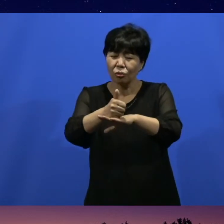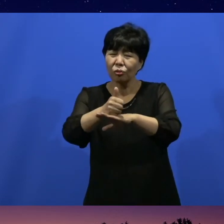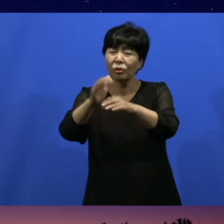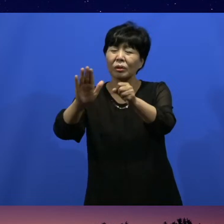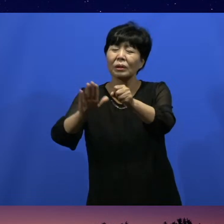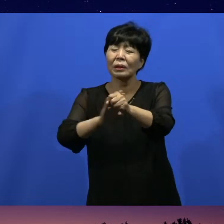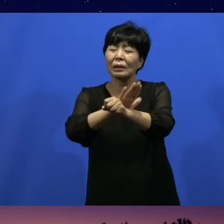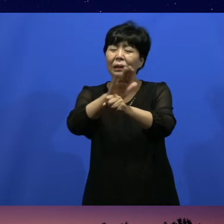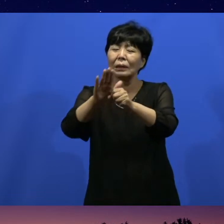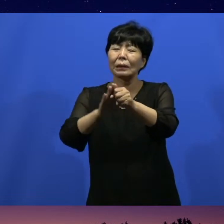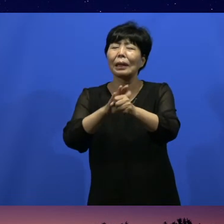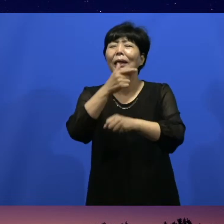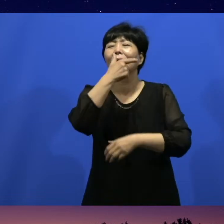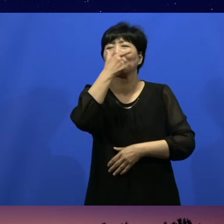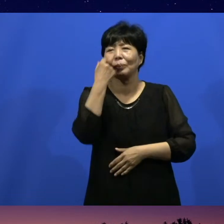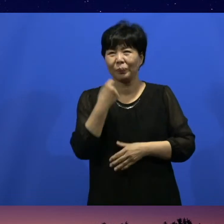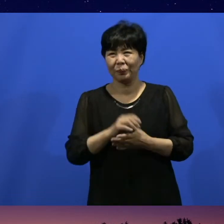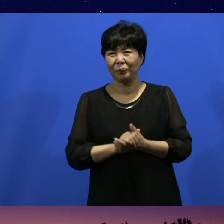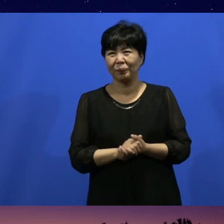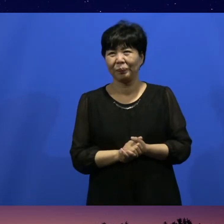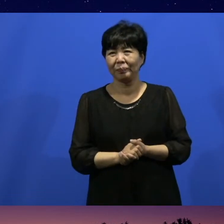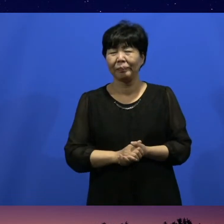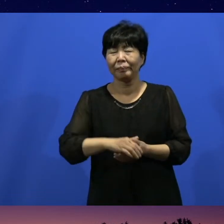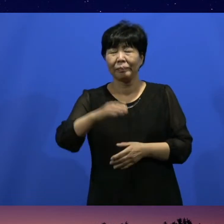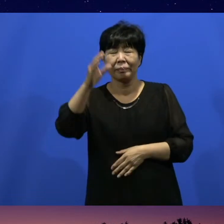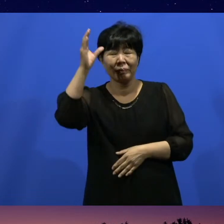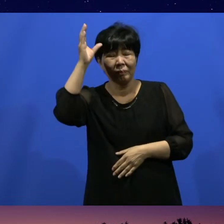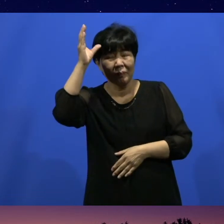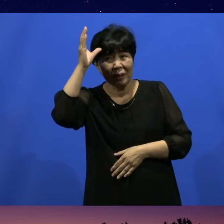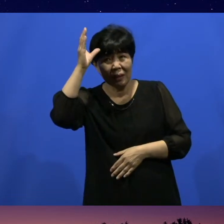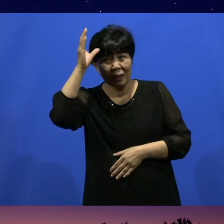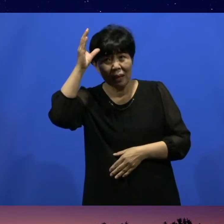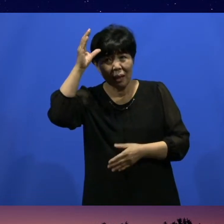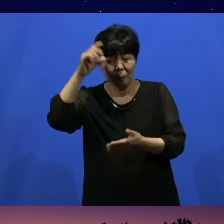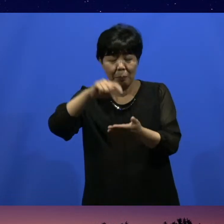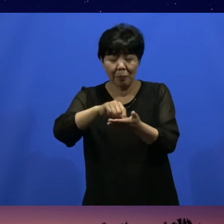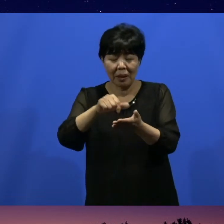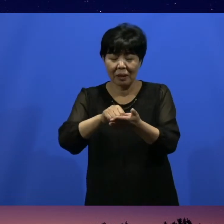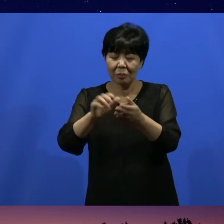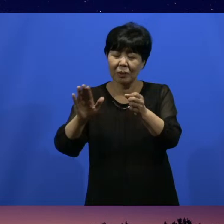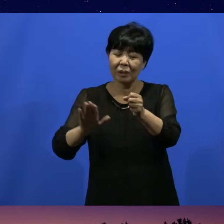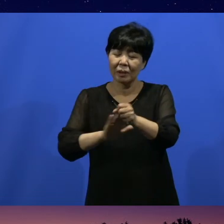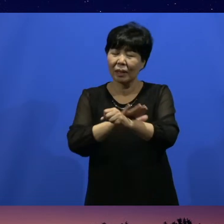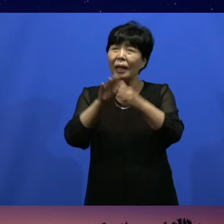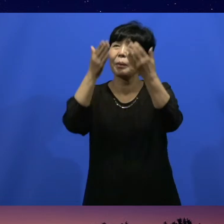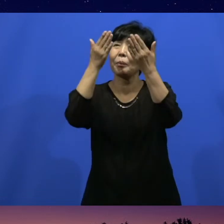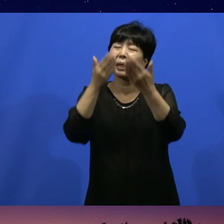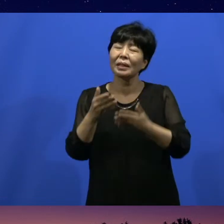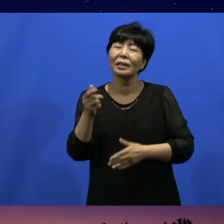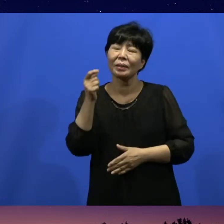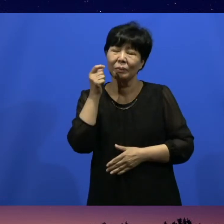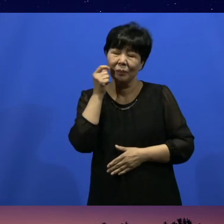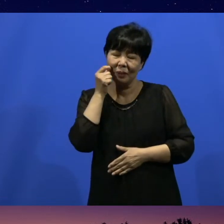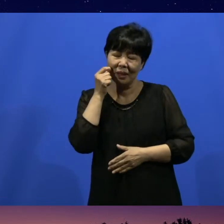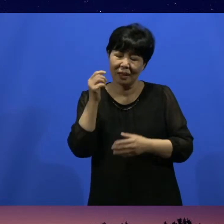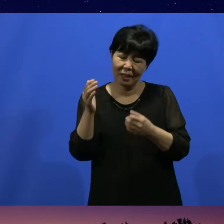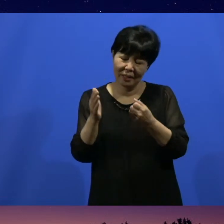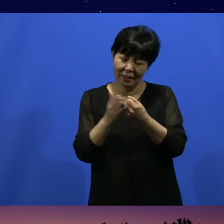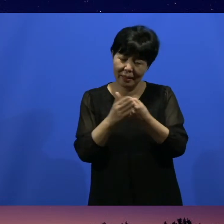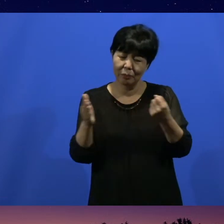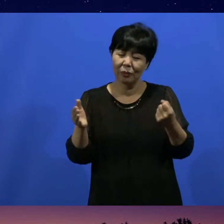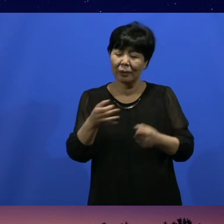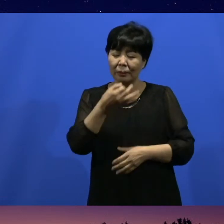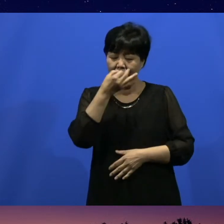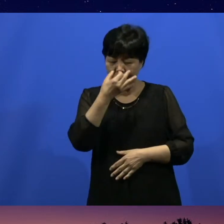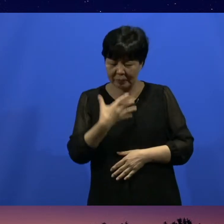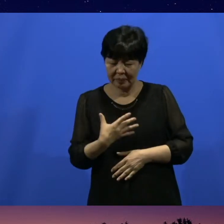온 거잖아요. 그 기대했던 사랑이 깨어진 거잖아요. 그게 내 삶을 힘들게 하는 거잖아요. 그래서 그것이